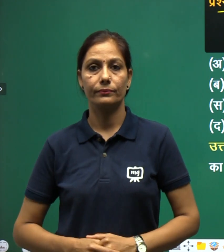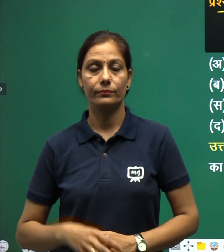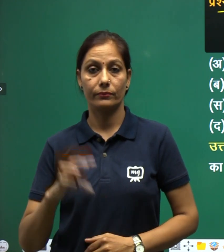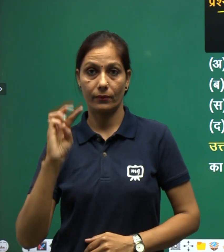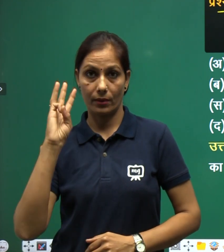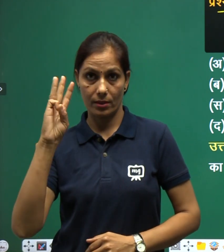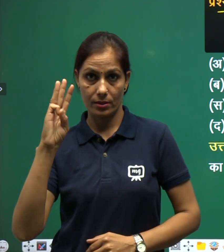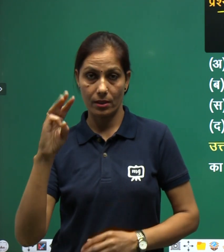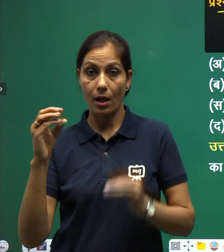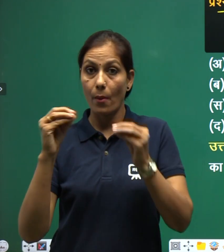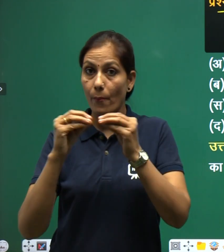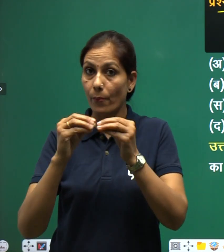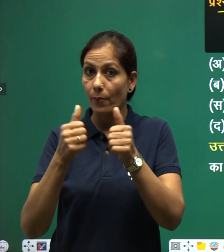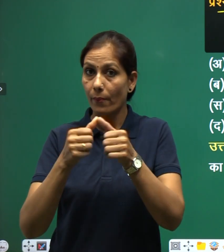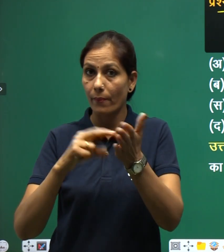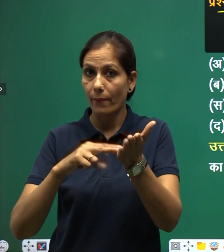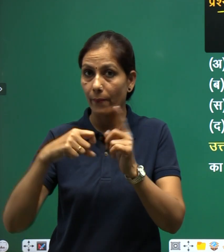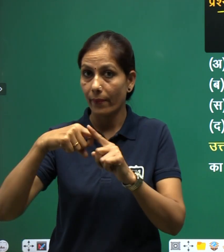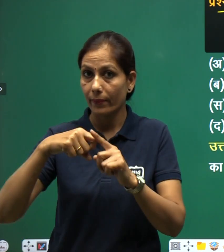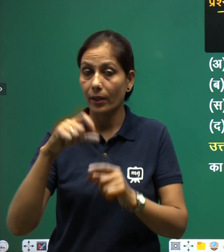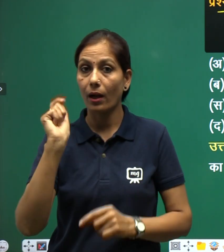तीसरा बैंक कर्मी का,